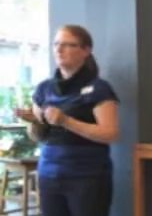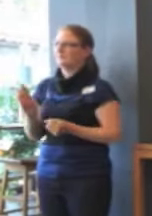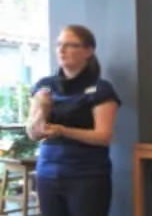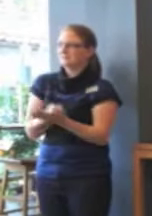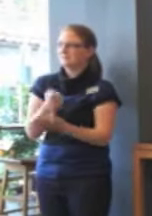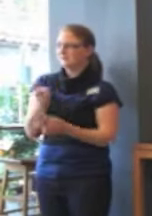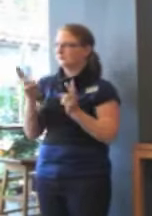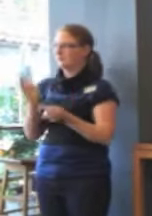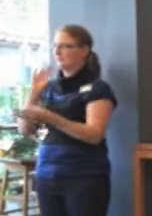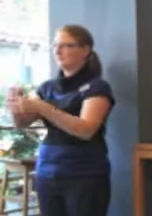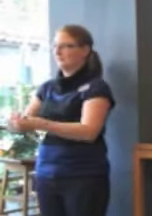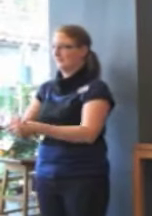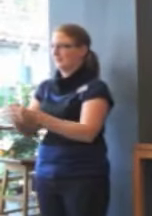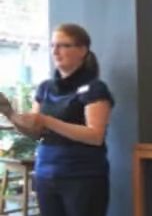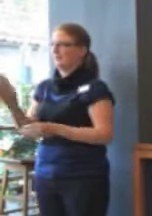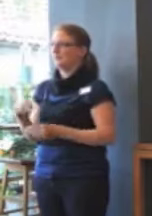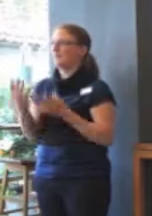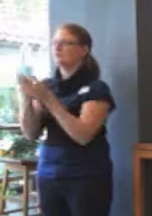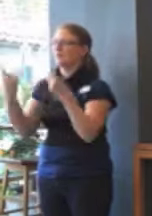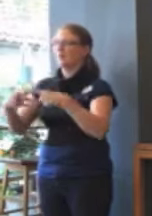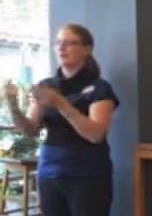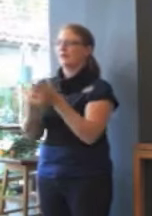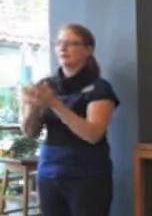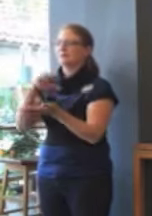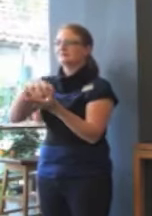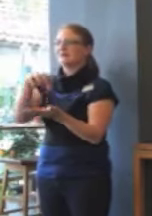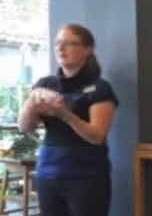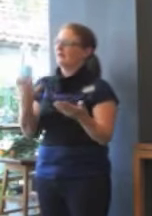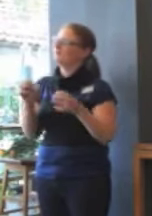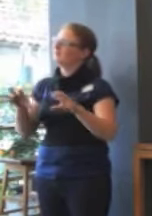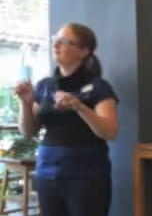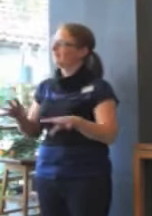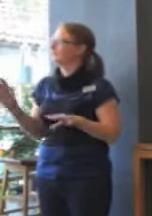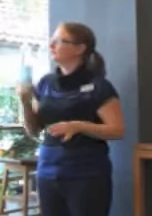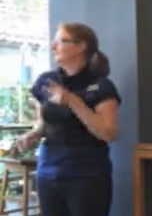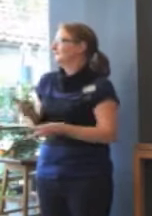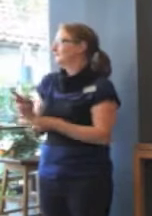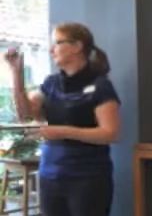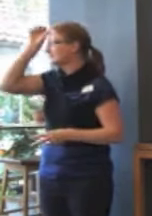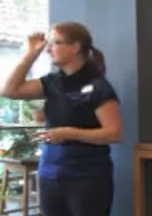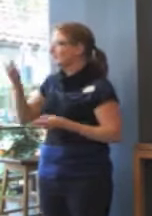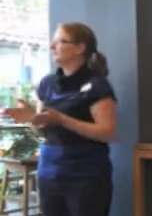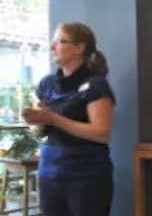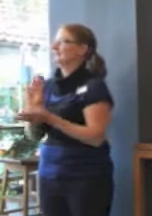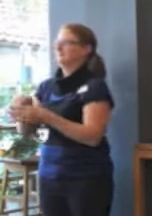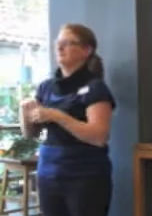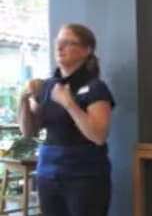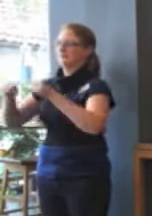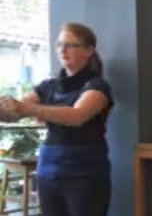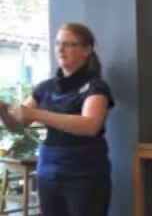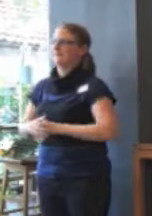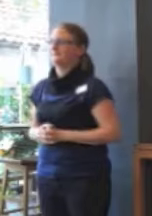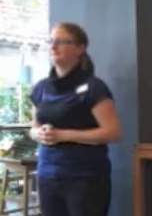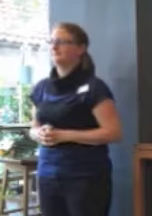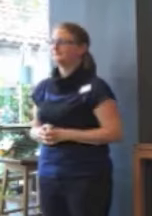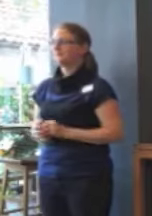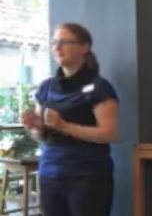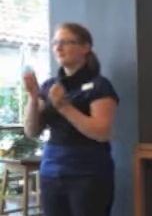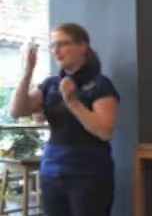är det väldigt många från olika delar av samhället som är berörda. Och då blir det svårare med implementeringen.